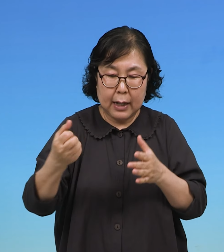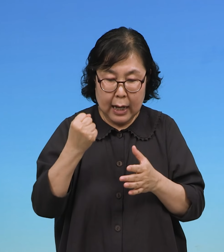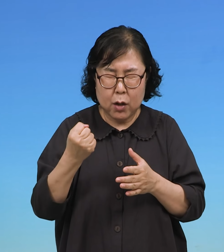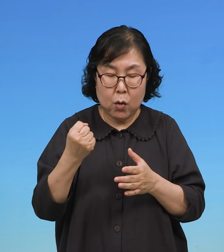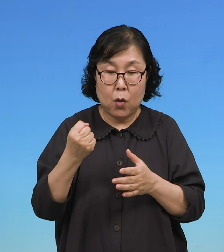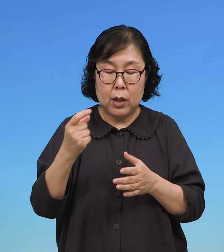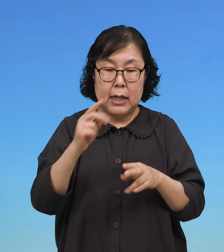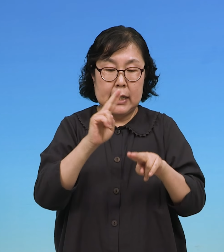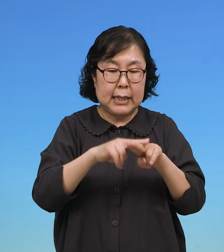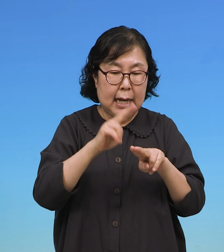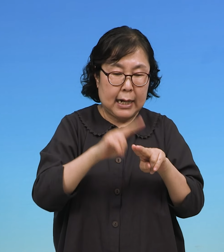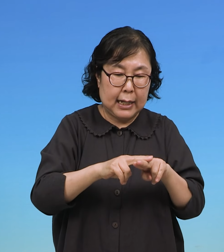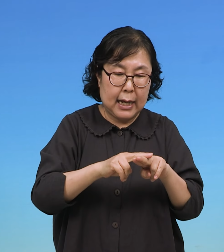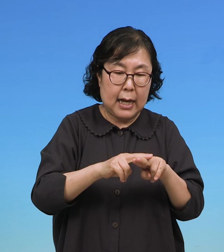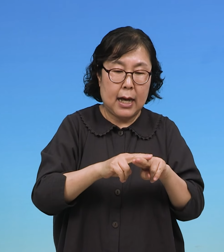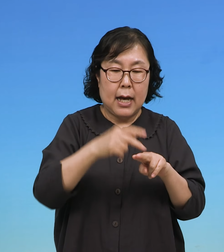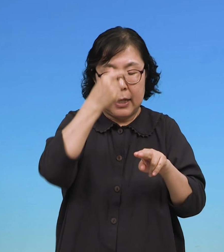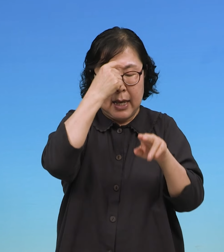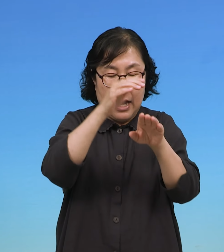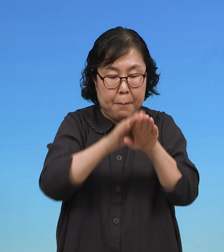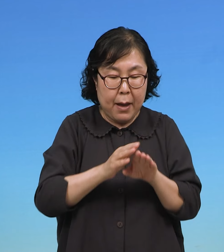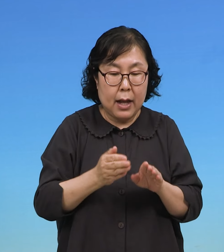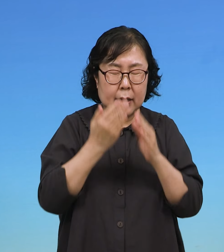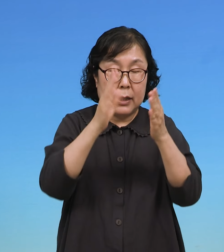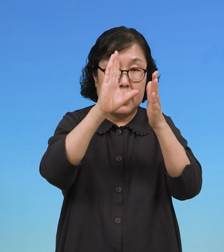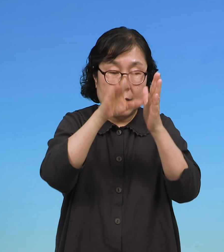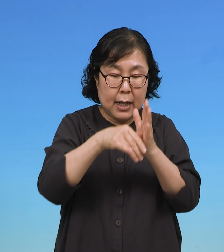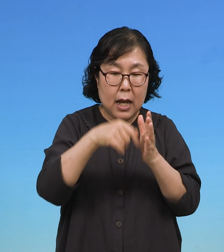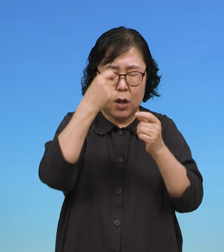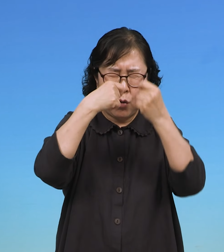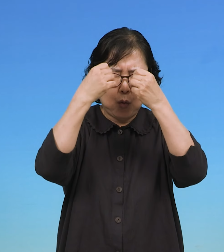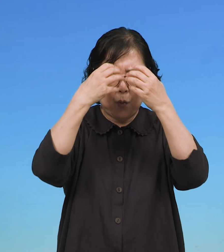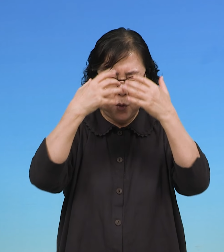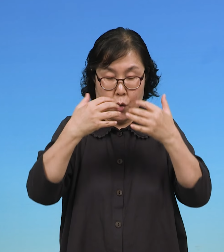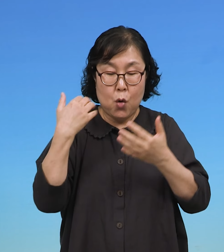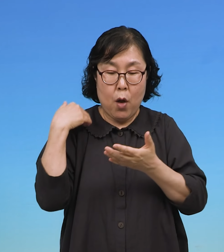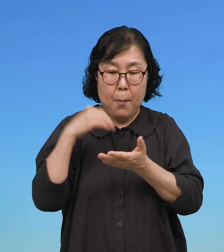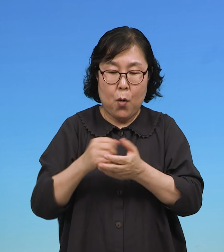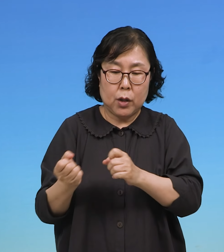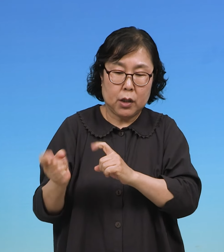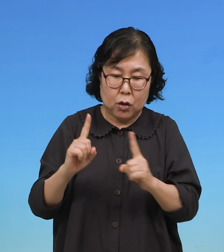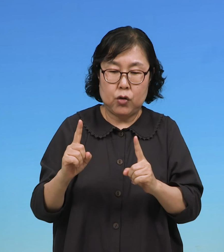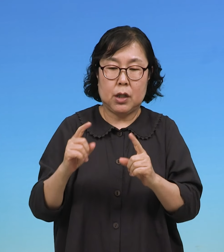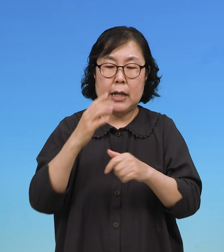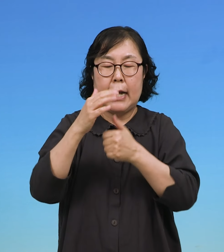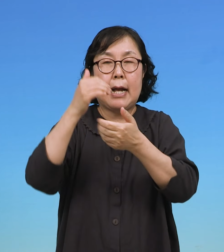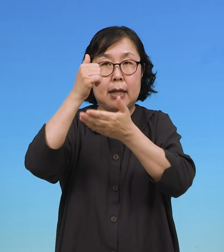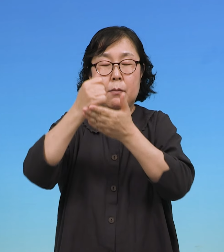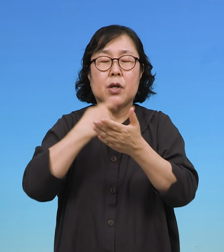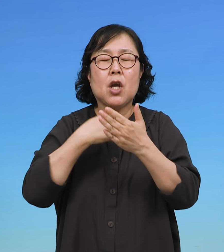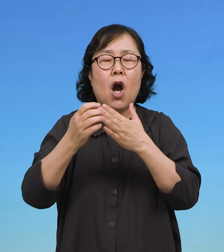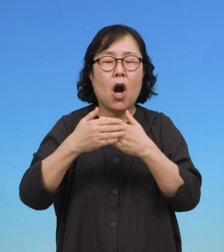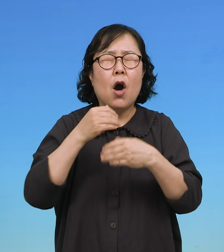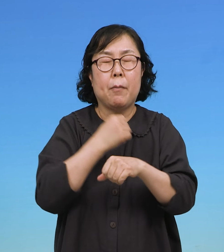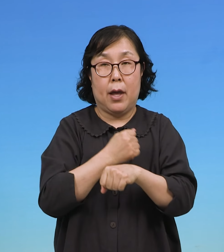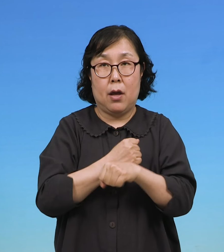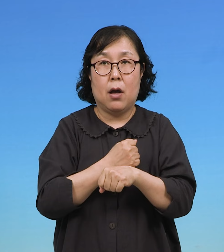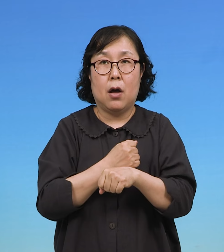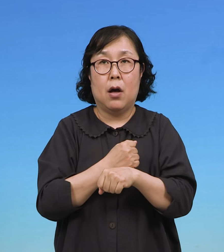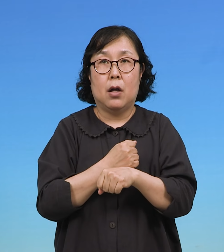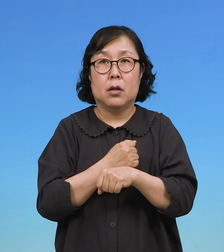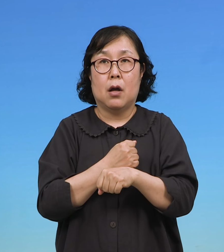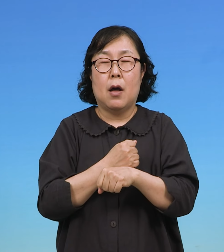자리에 털썩 주저앉는데 눈물을 주시는 하나님, 앉는데 눈물을 회복시켜 주시는 하나님,